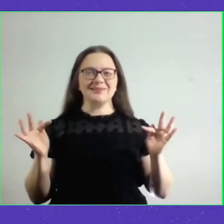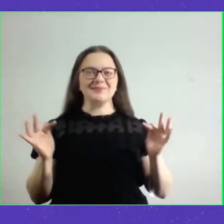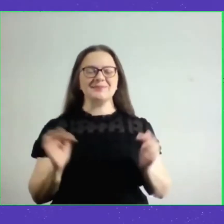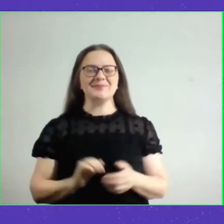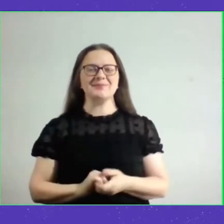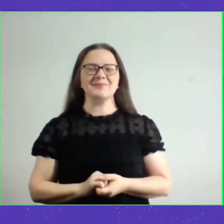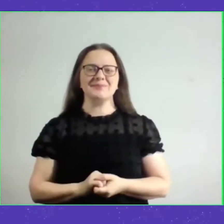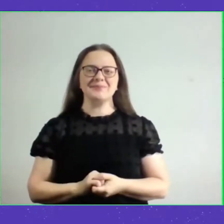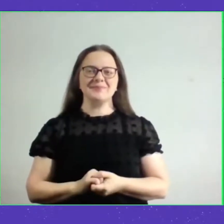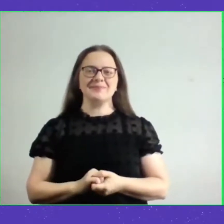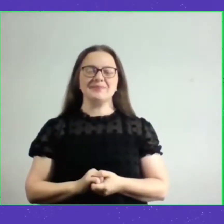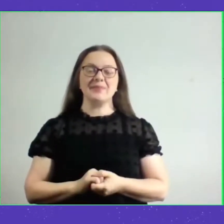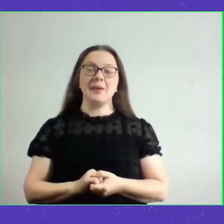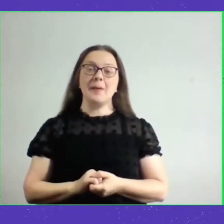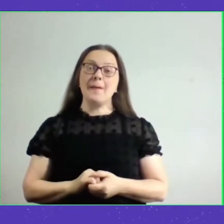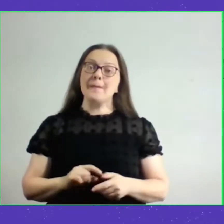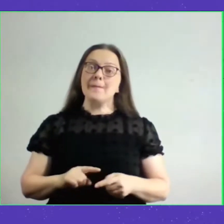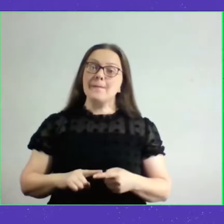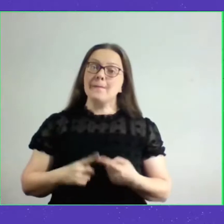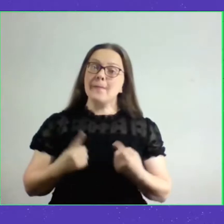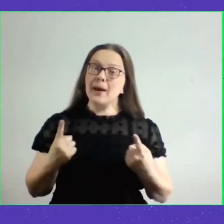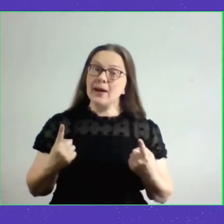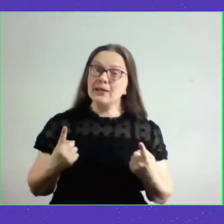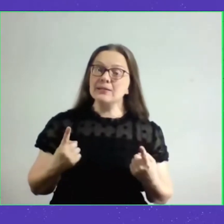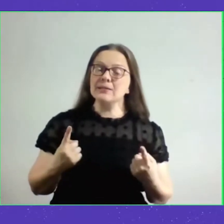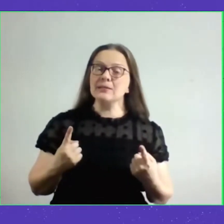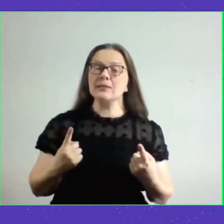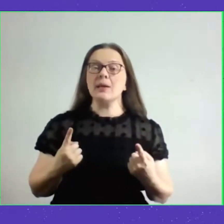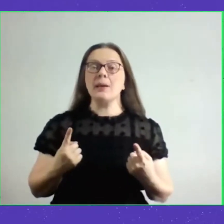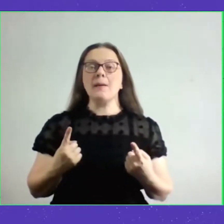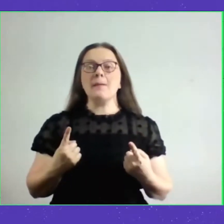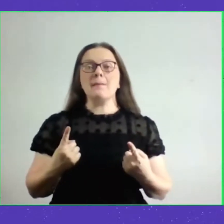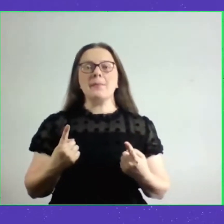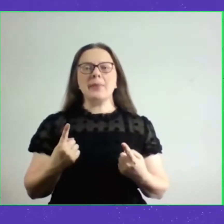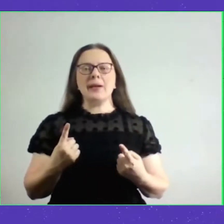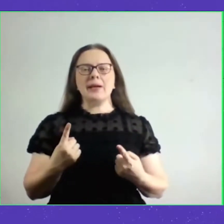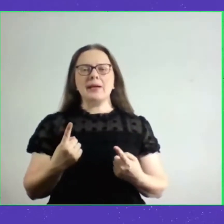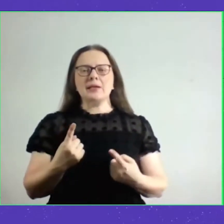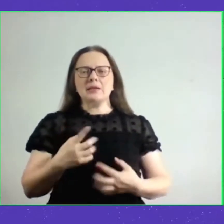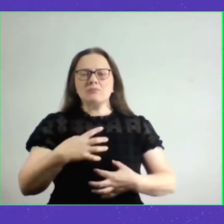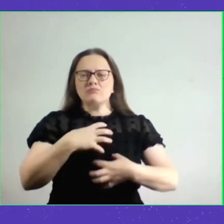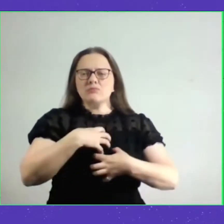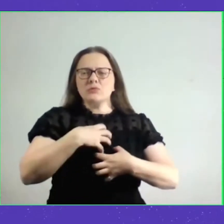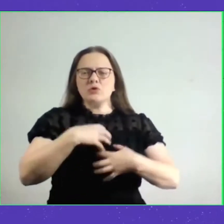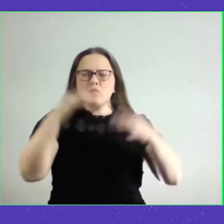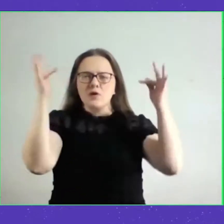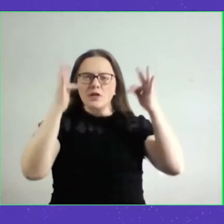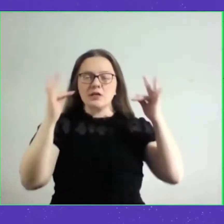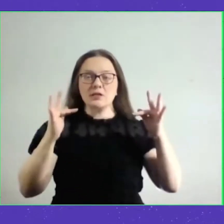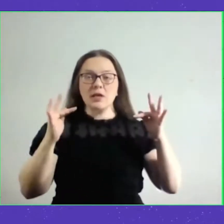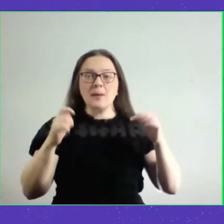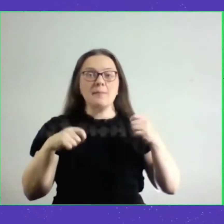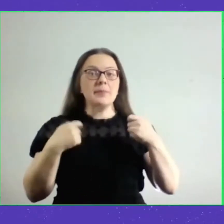Só que para sermos felizes, nós precisamos pagar um preço.